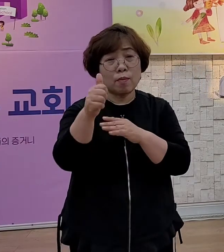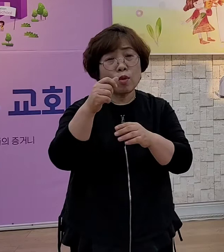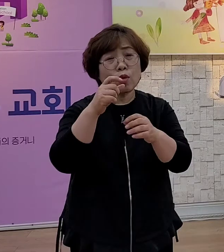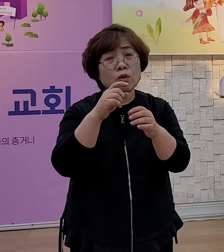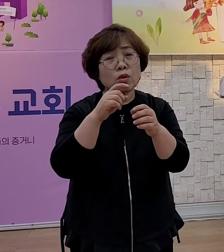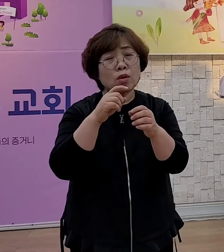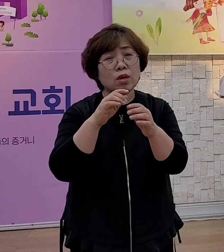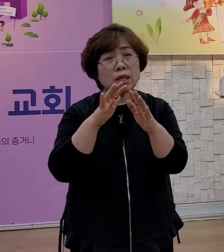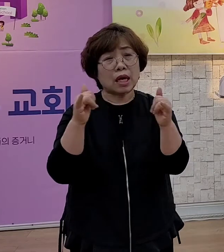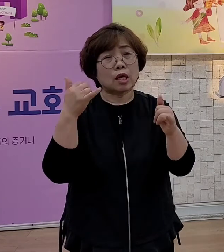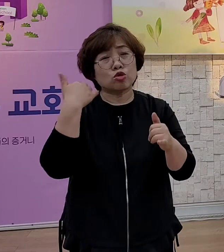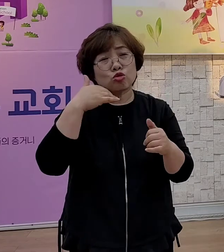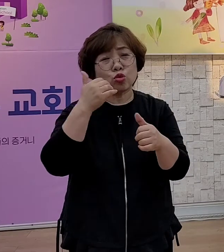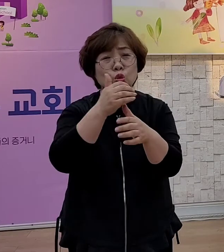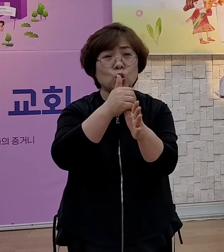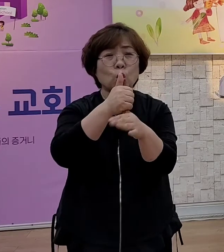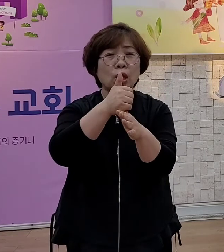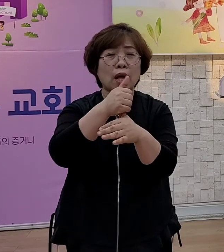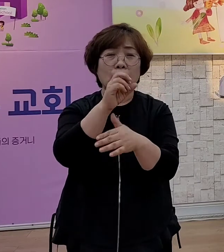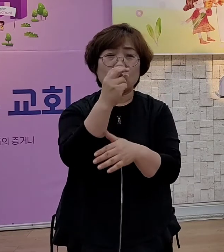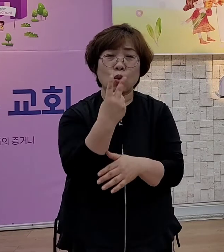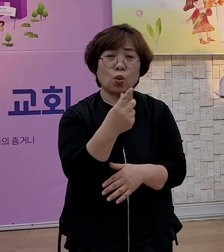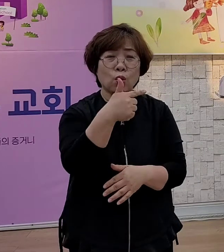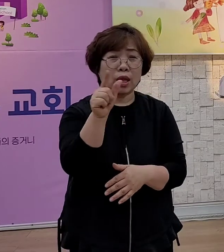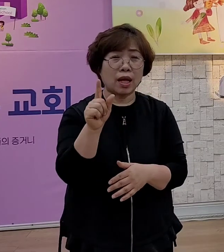아세요? 요나예요.